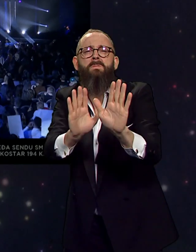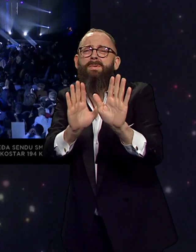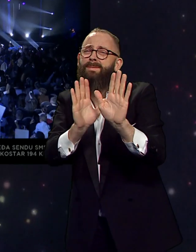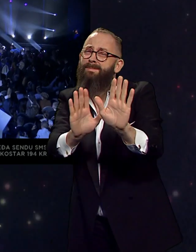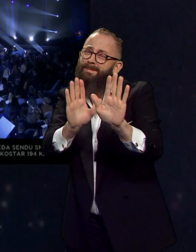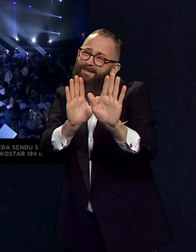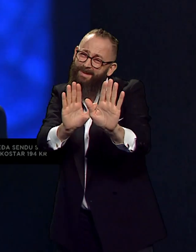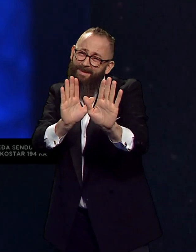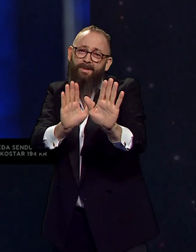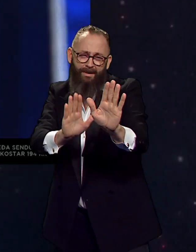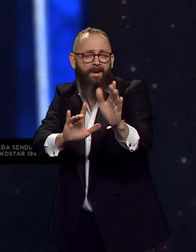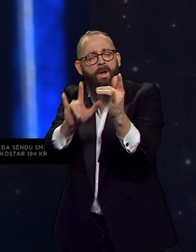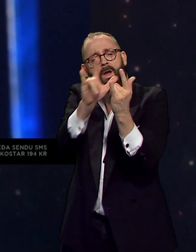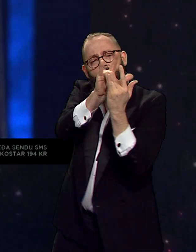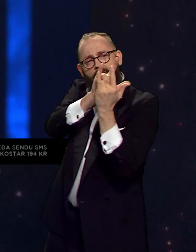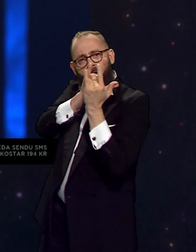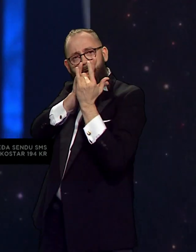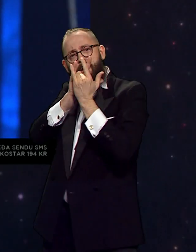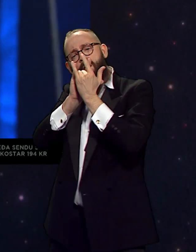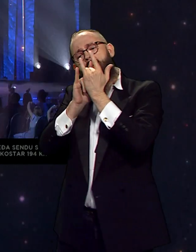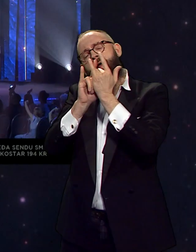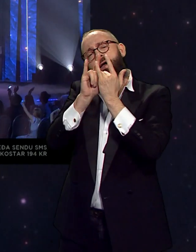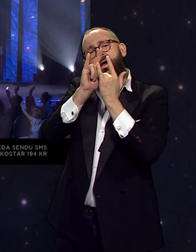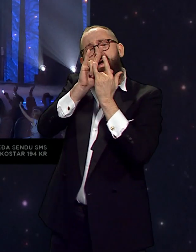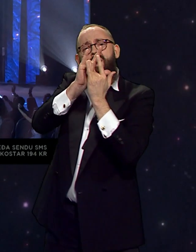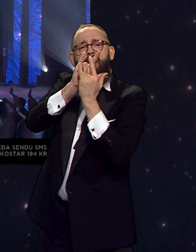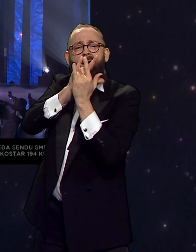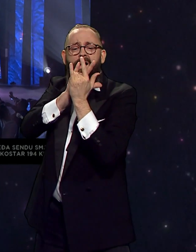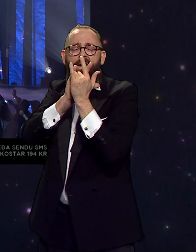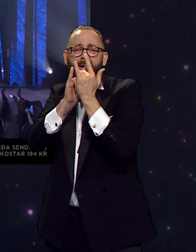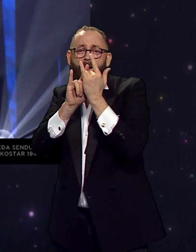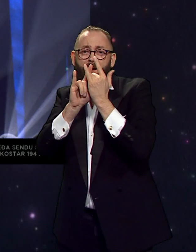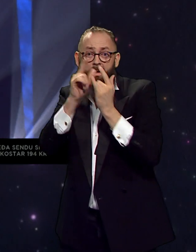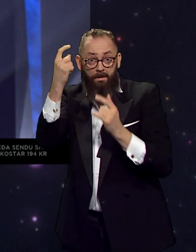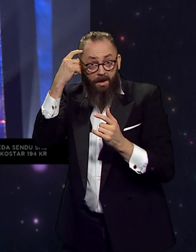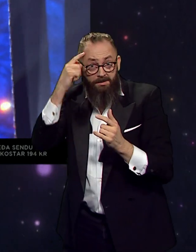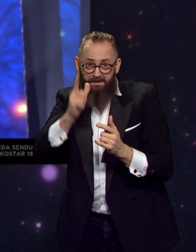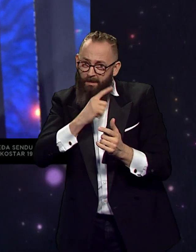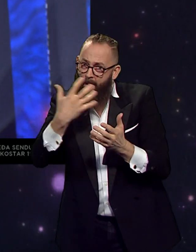aðeins lengur elskumst aðeins meira við